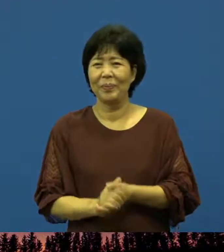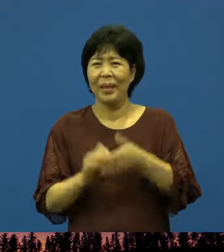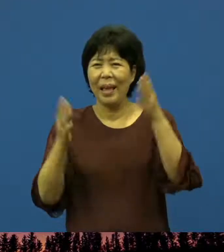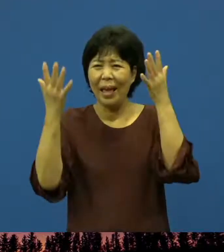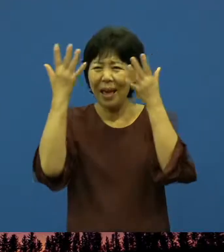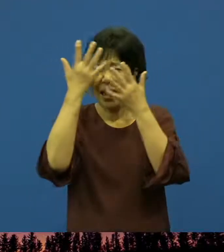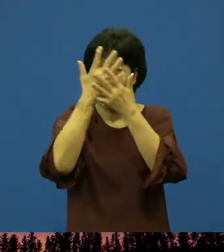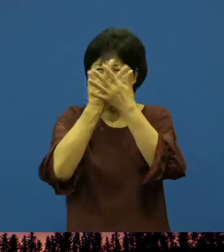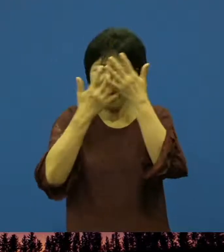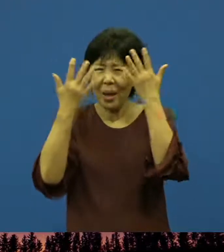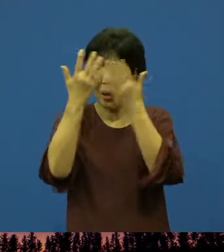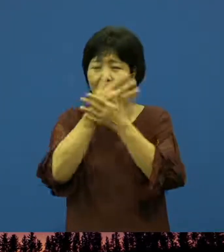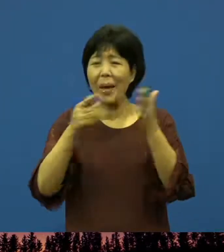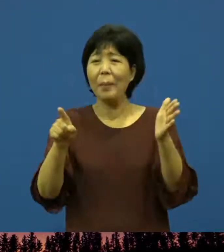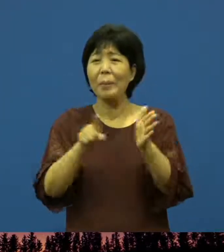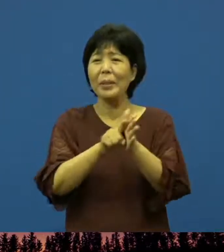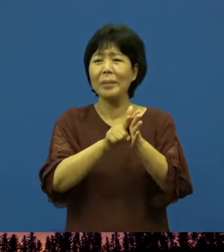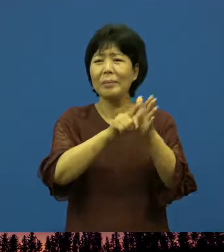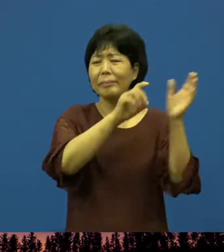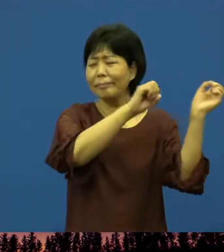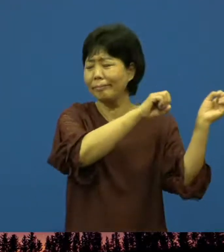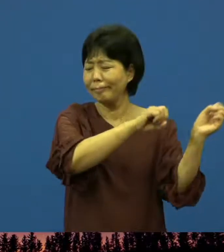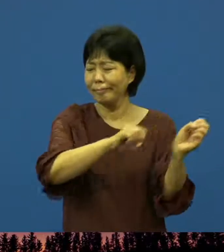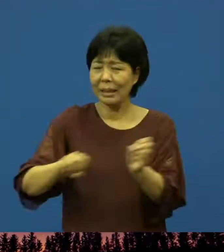애매모호한 신앙생활을 청산해야 돼요.